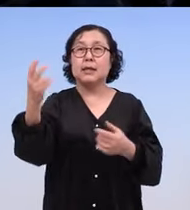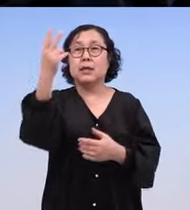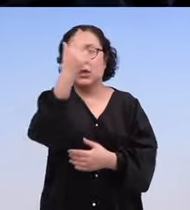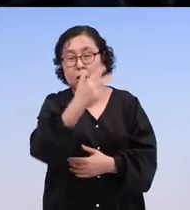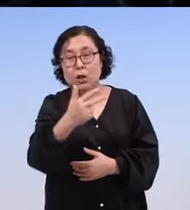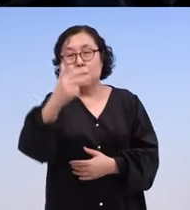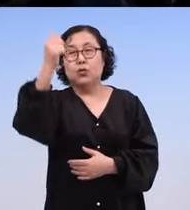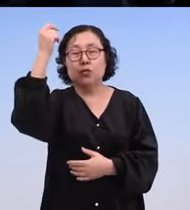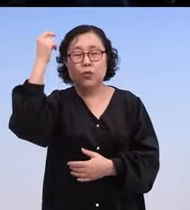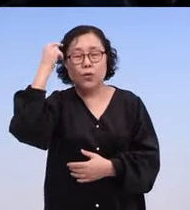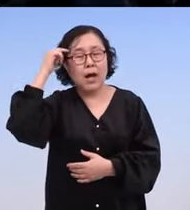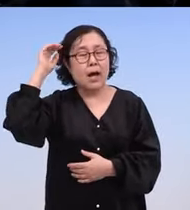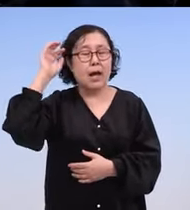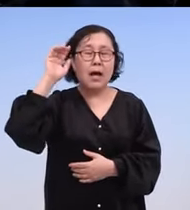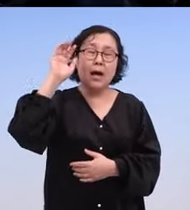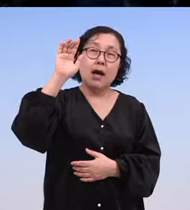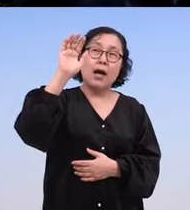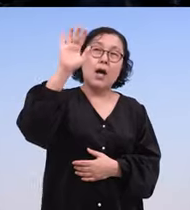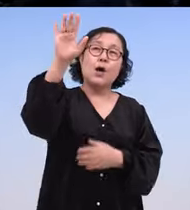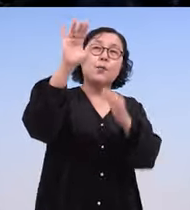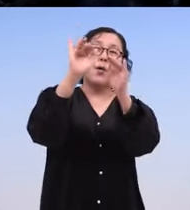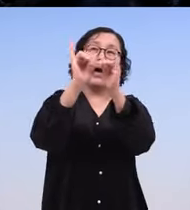독수리같이 주 앙모하는 자, 주